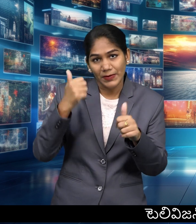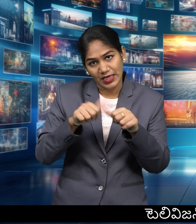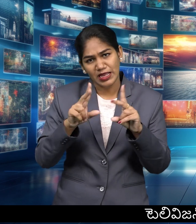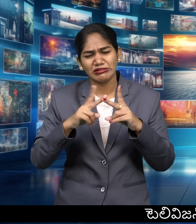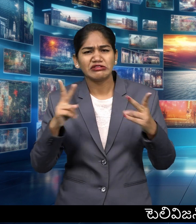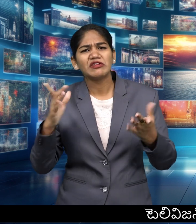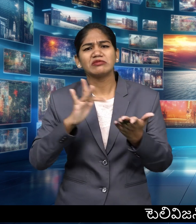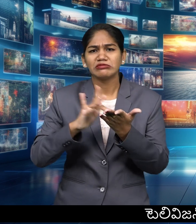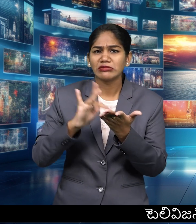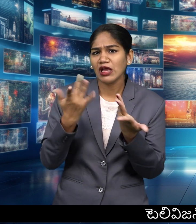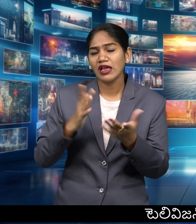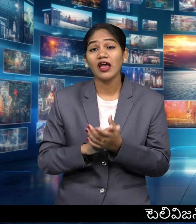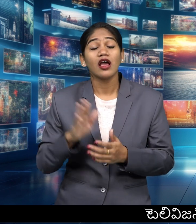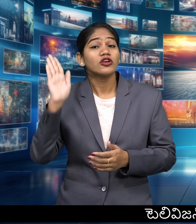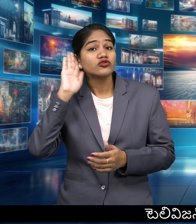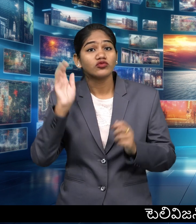టెలివిజన్ ఛానళ్లు మరియు